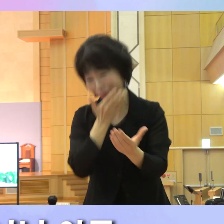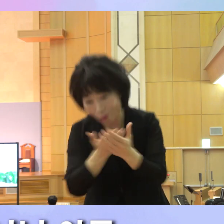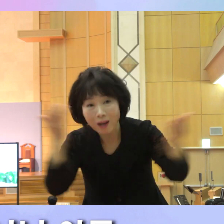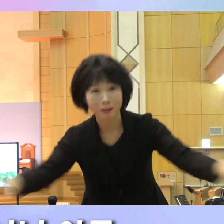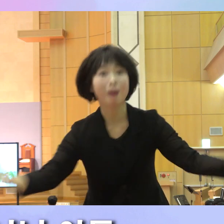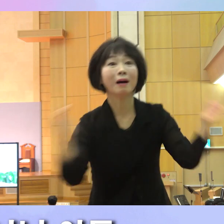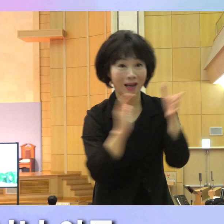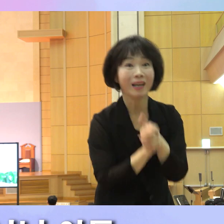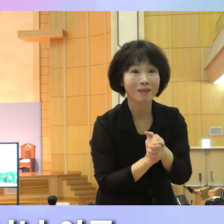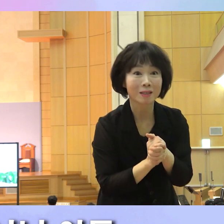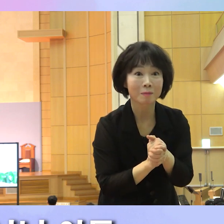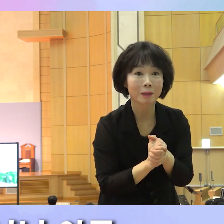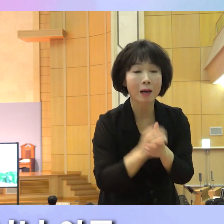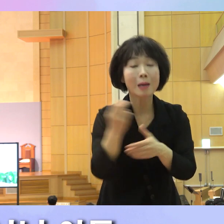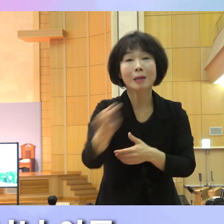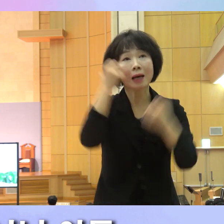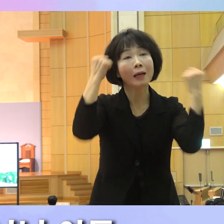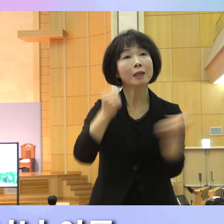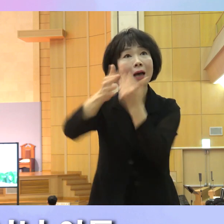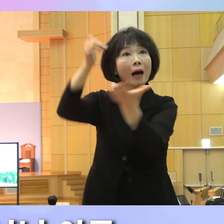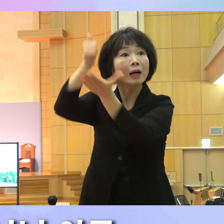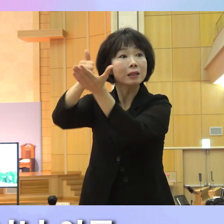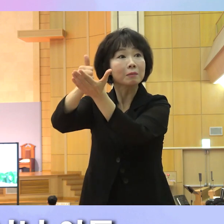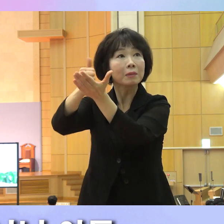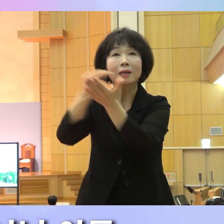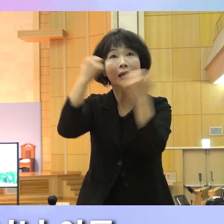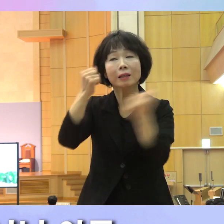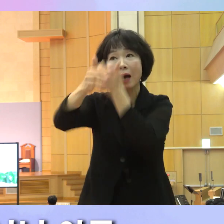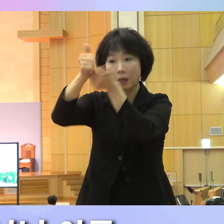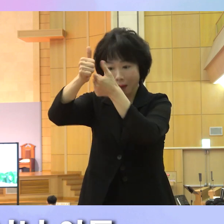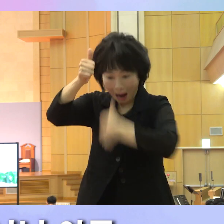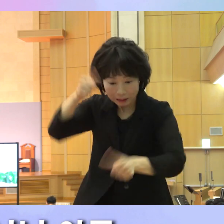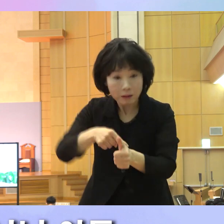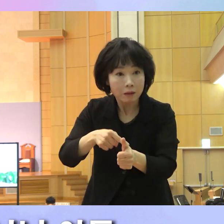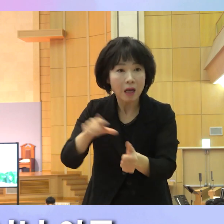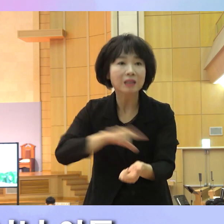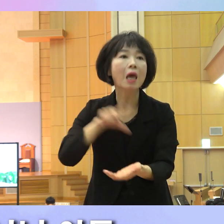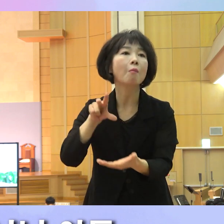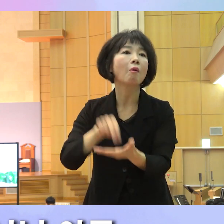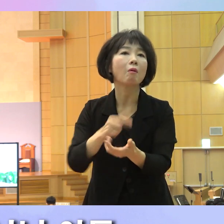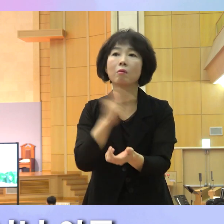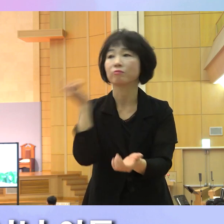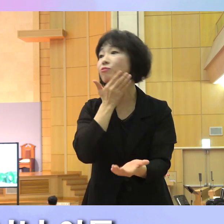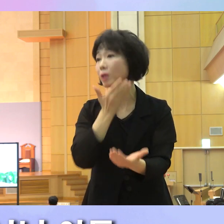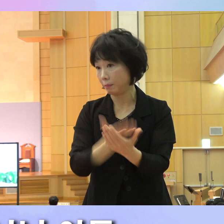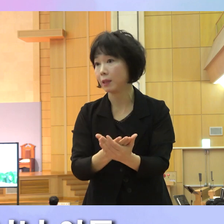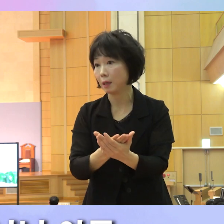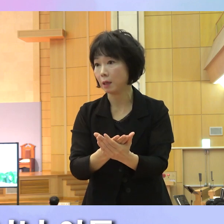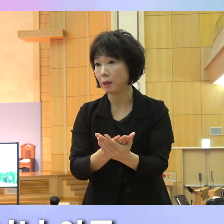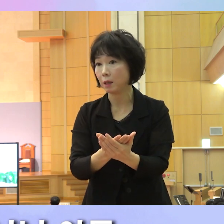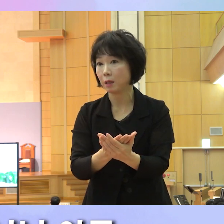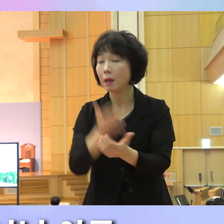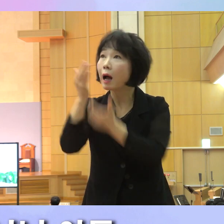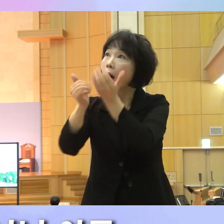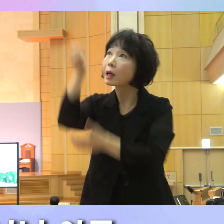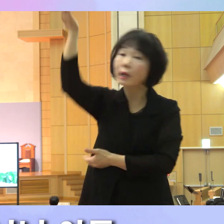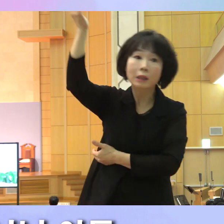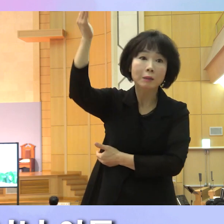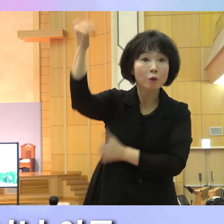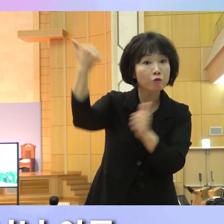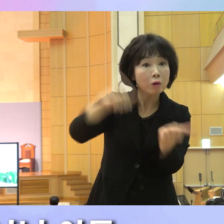하나님과 살아계신 하나님의 아들이라는 주제입니다. 제목이 하나님은 살아계신